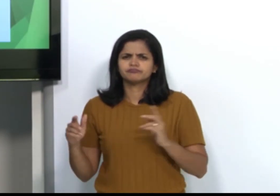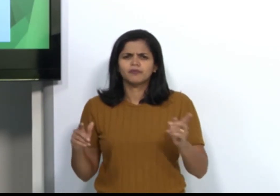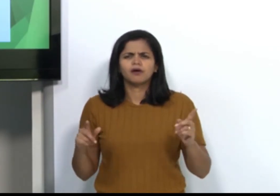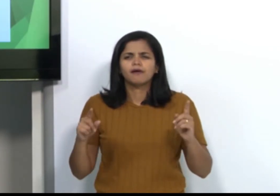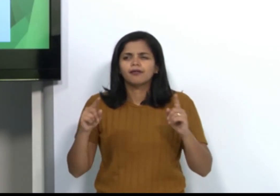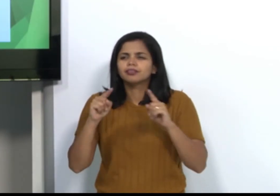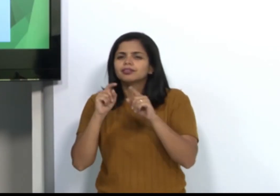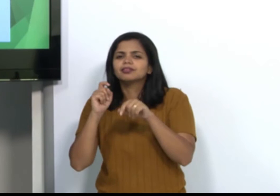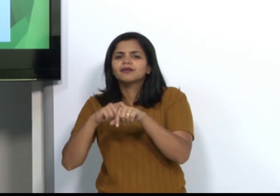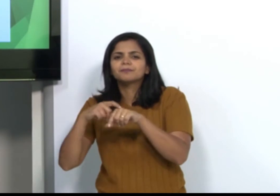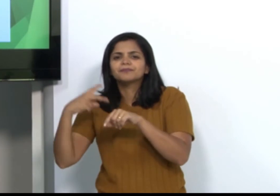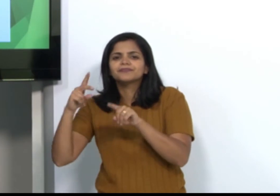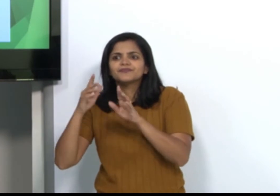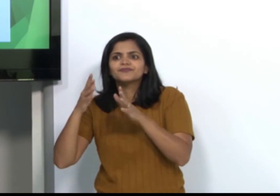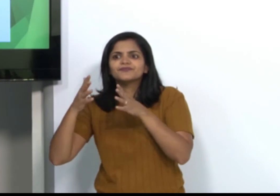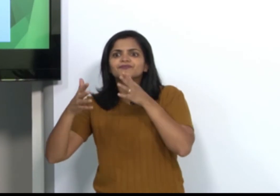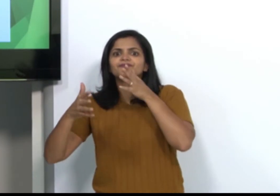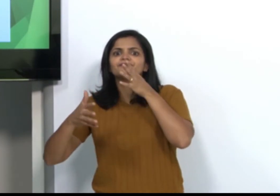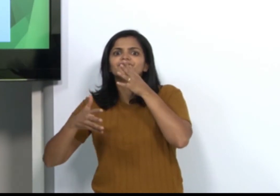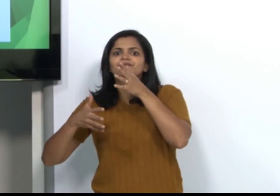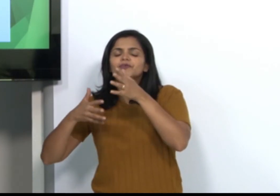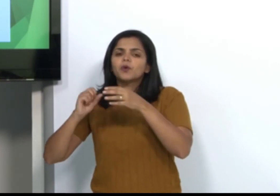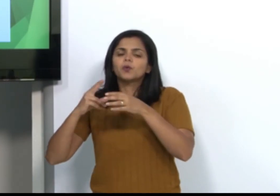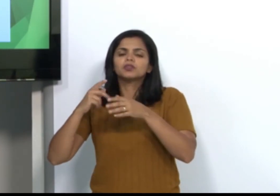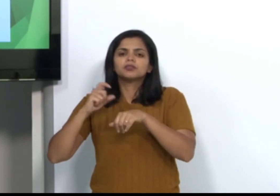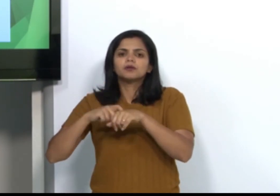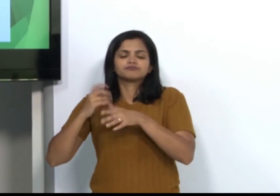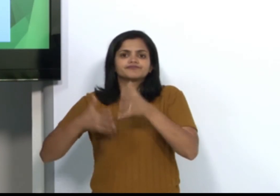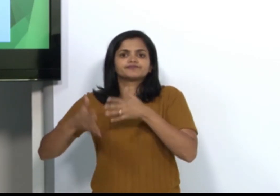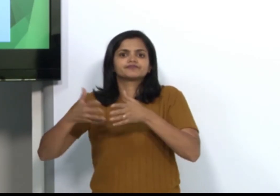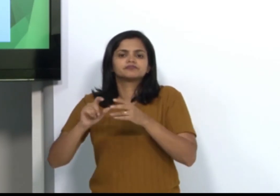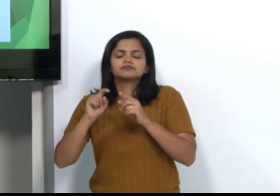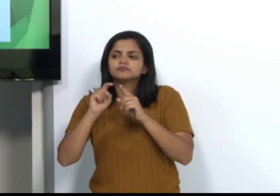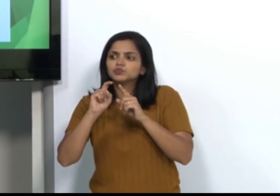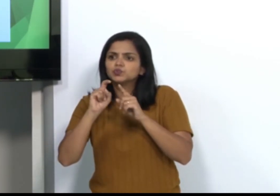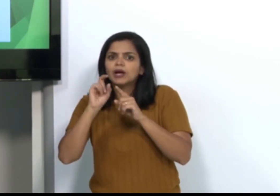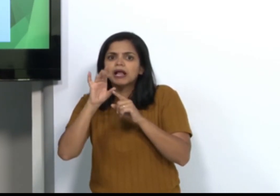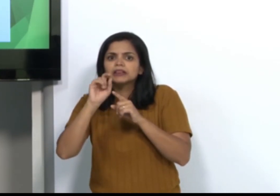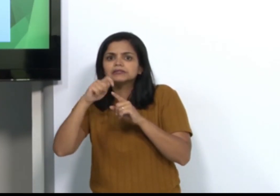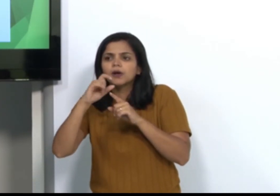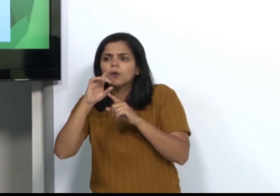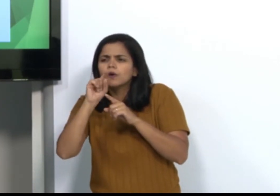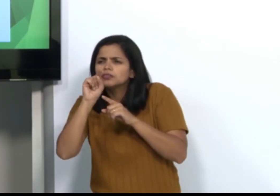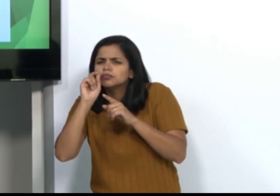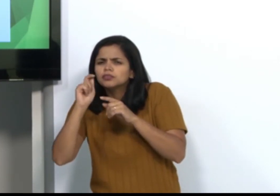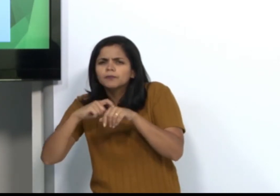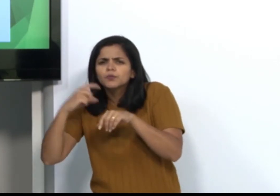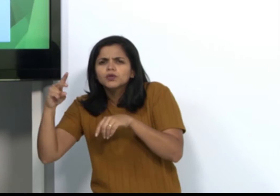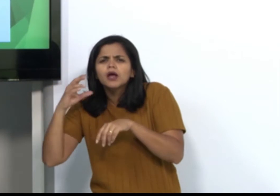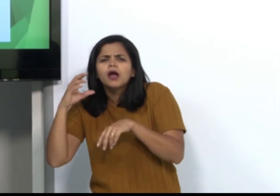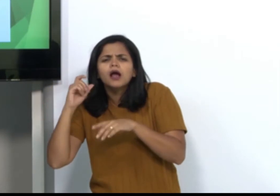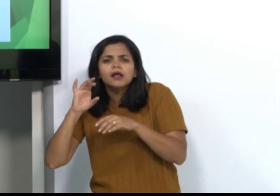Então aqui vai marcar o tempo que está sendo sinalizado o sinal. Rápido ou devagar.